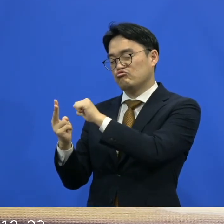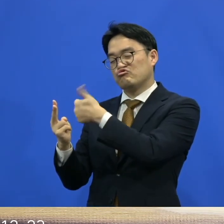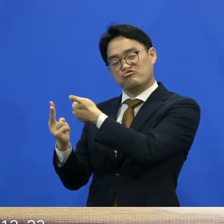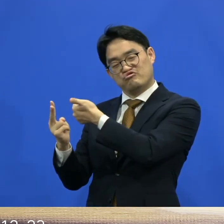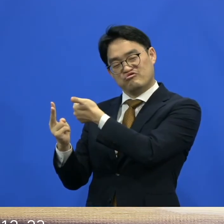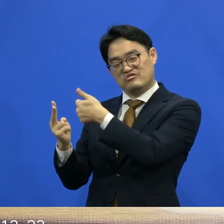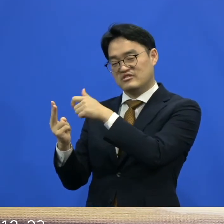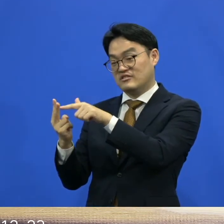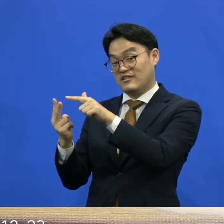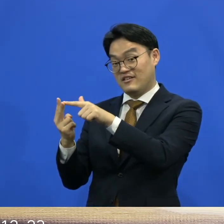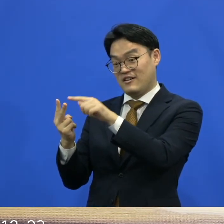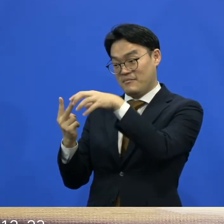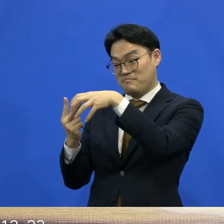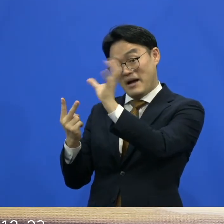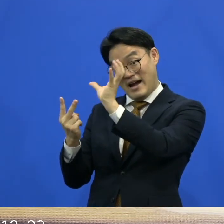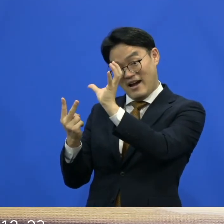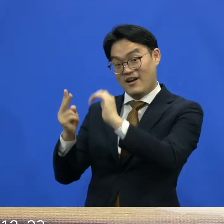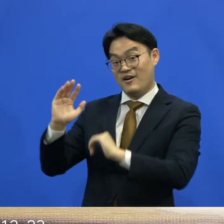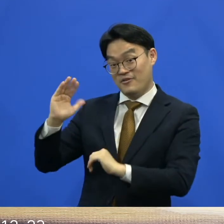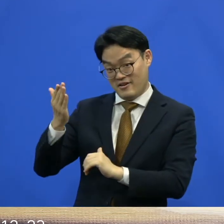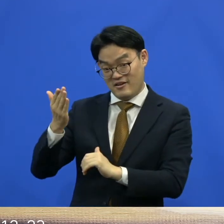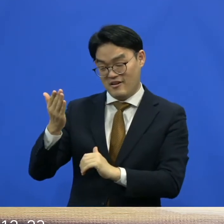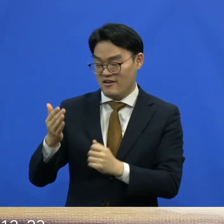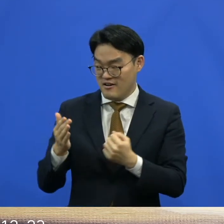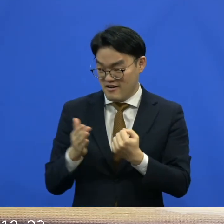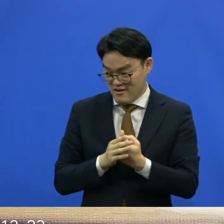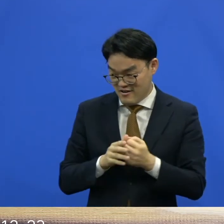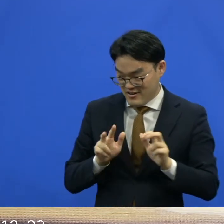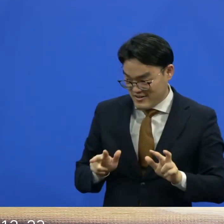슬슬 봄바람이 불어오는 느낌을 가지게 됩니다.